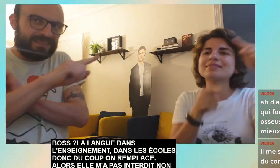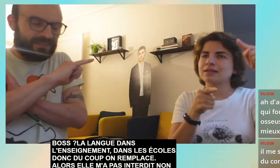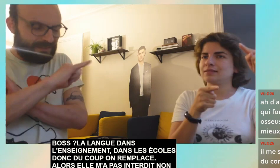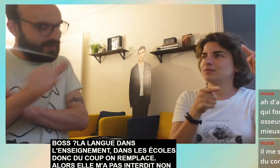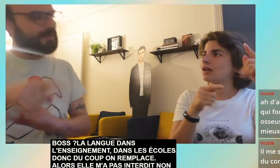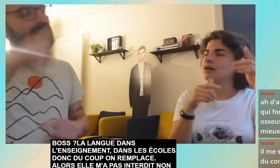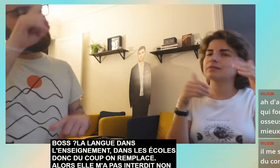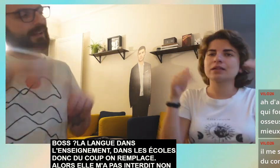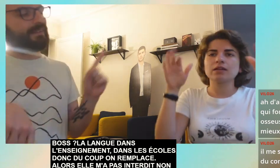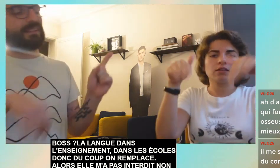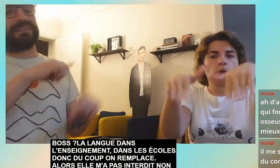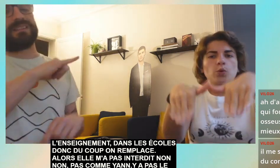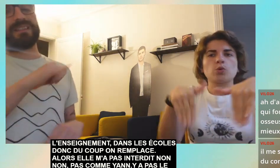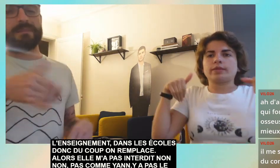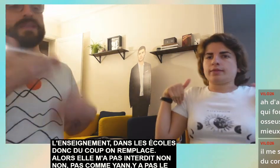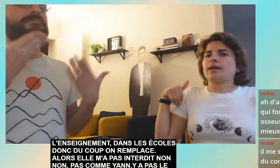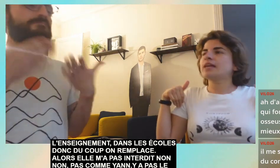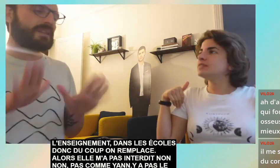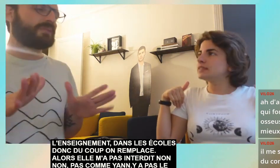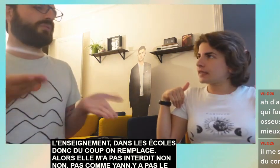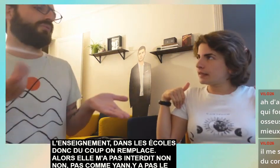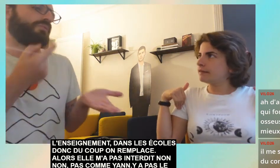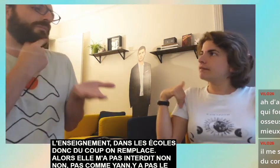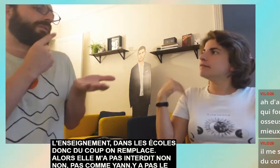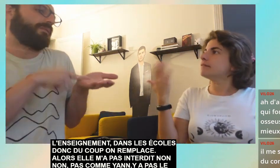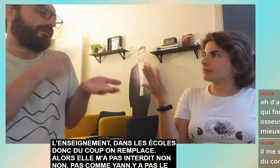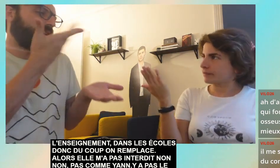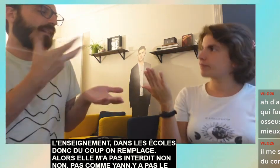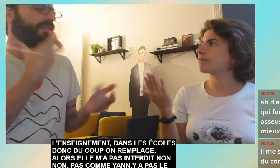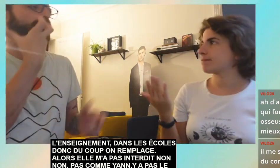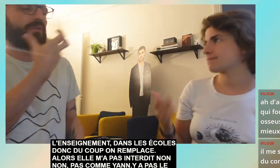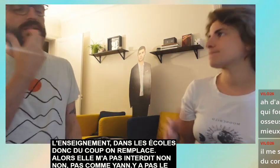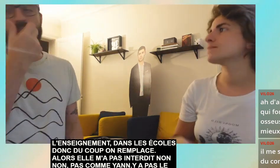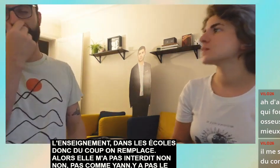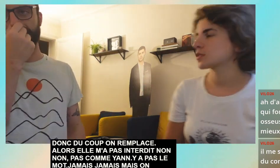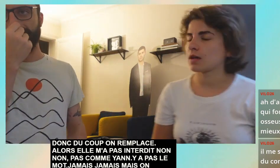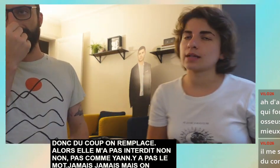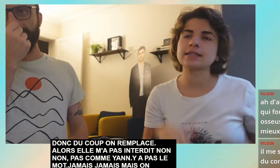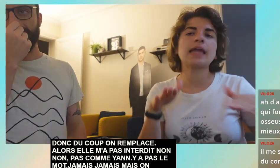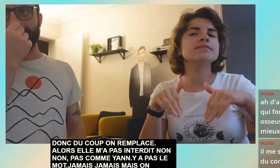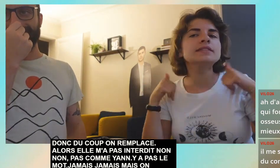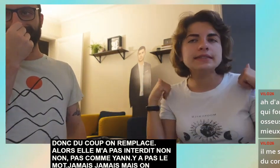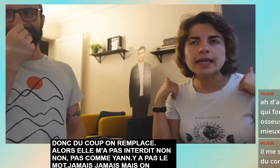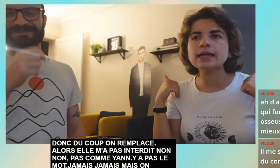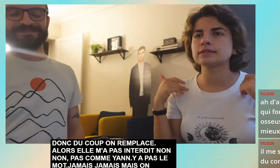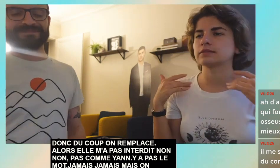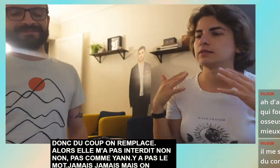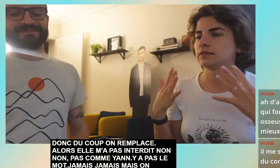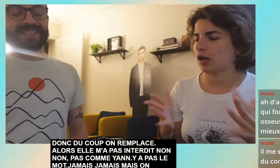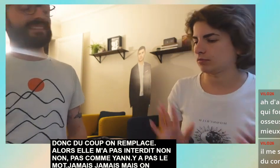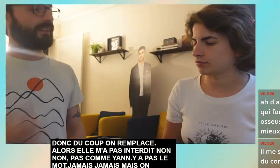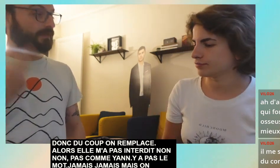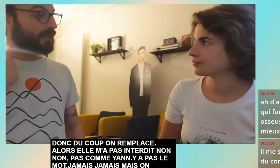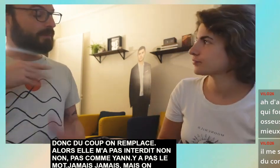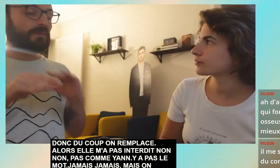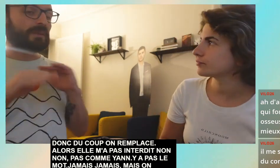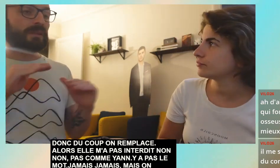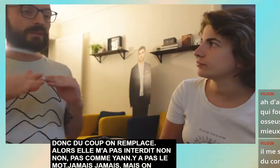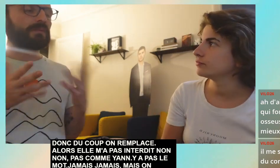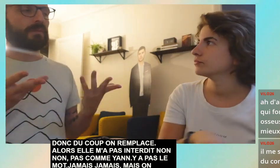interdit. jamais, Voilà, interdit, jamais, mais du coup, on préfère l'oralisation. Éviter. Et ça a donné quand même, il y a eu des méthodes vraiment, enfin